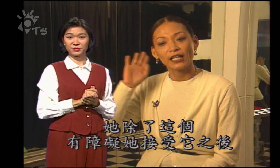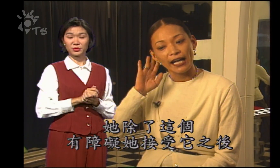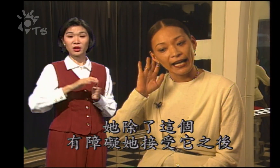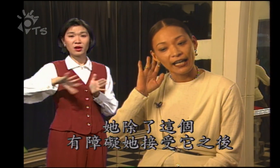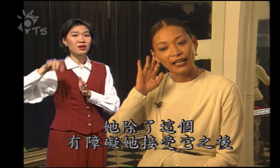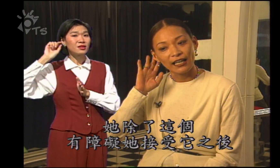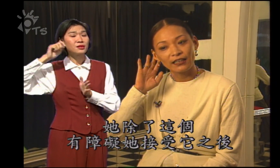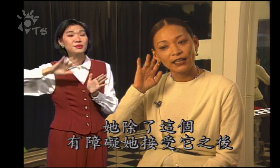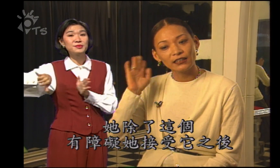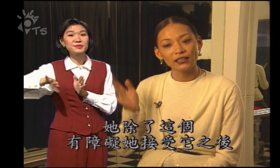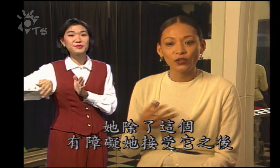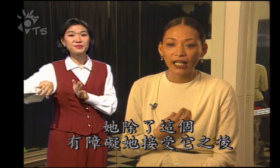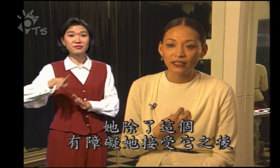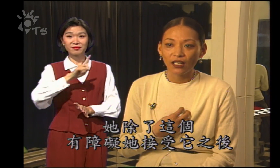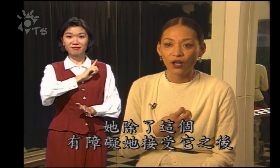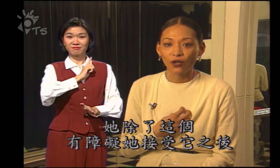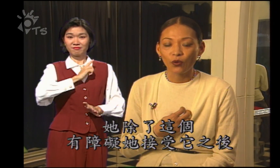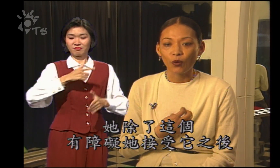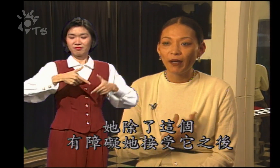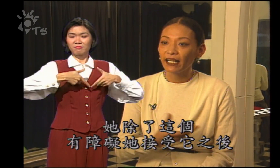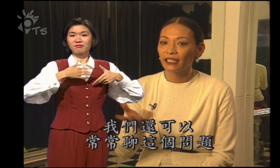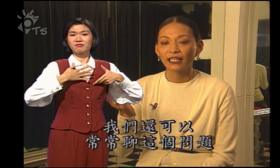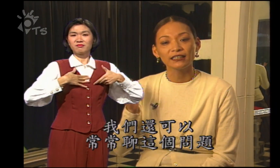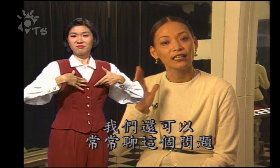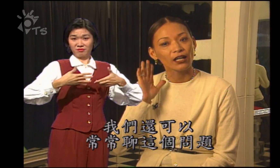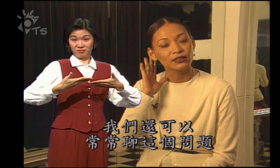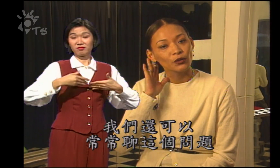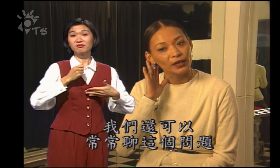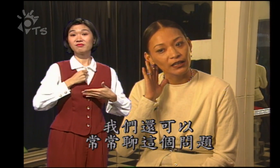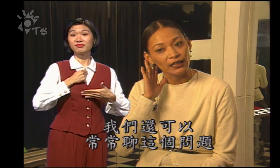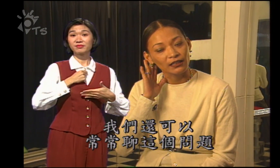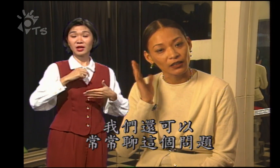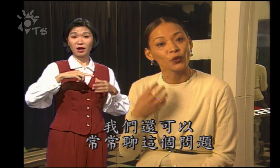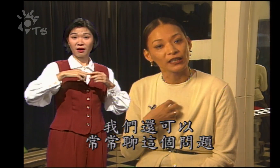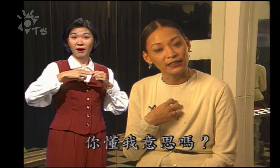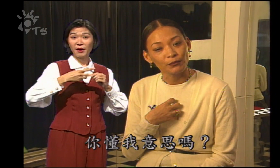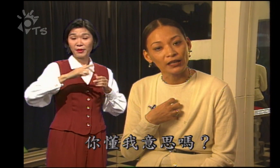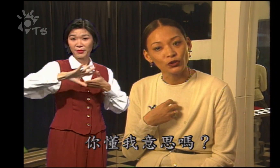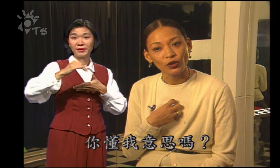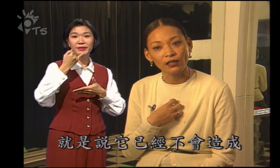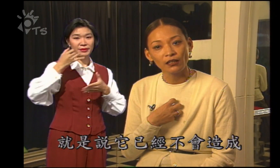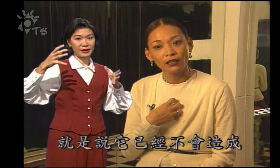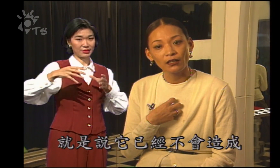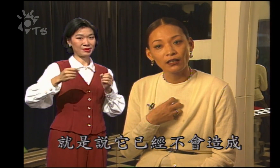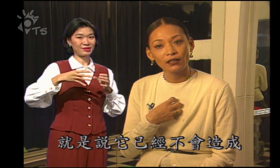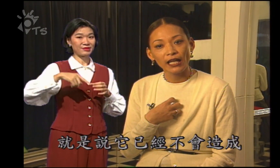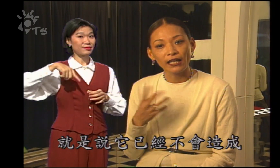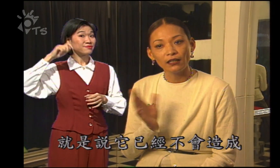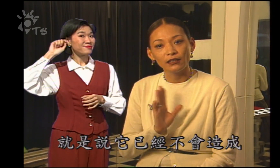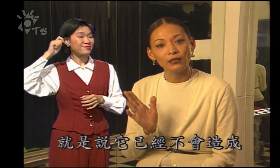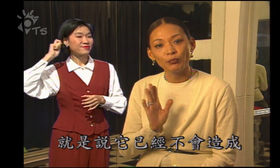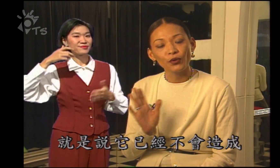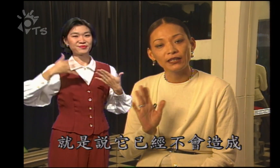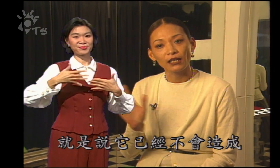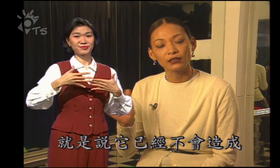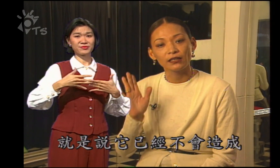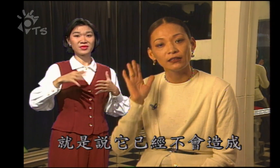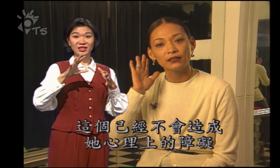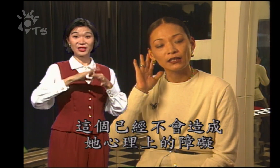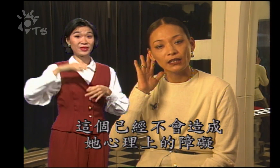碍，他接受他之后，我们还可以常常聊这个问题，你懂我意思吗？就是说他已经不会造成这个已经